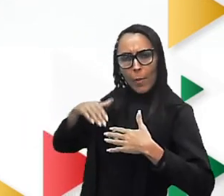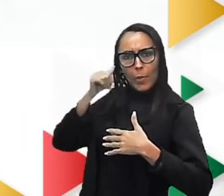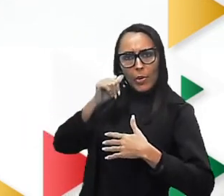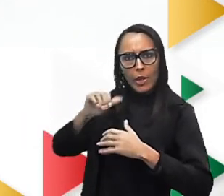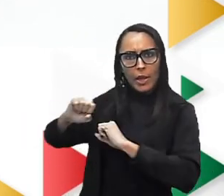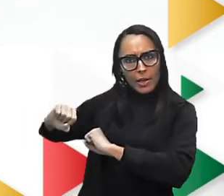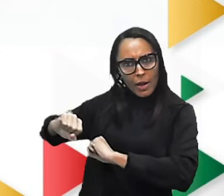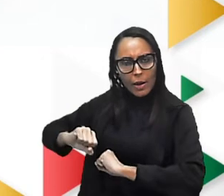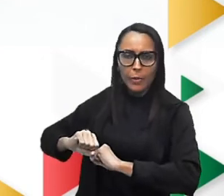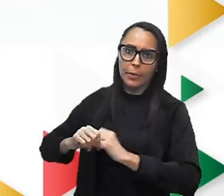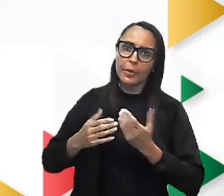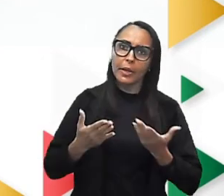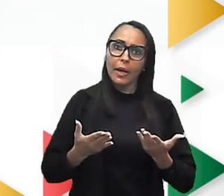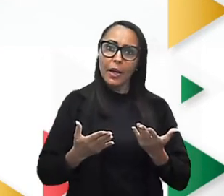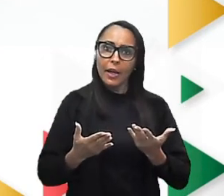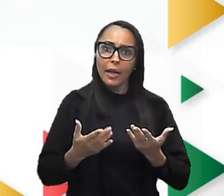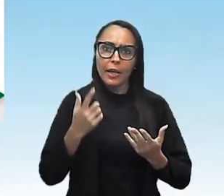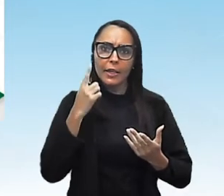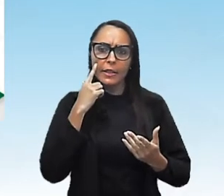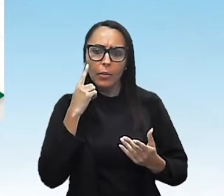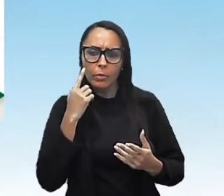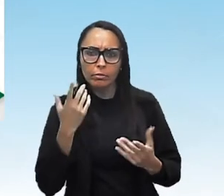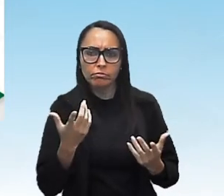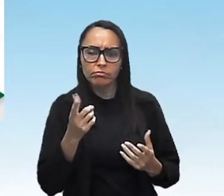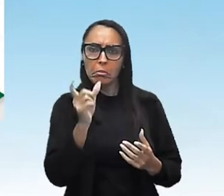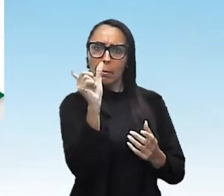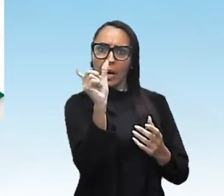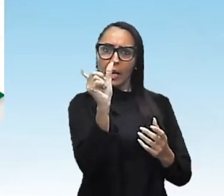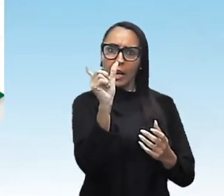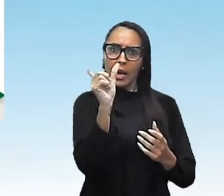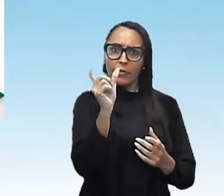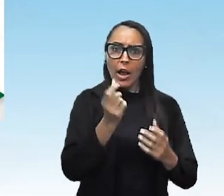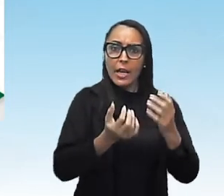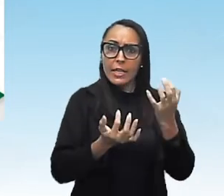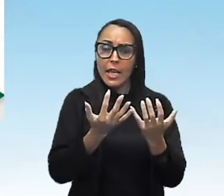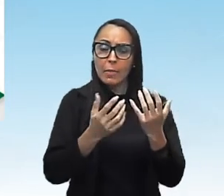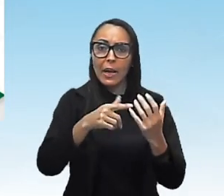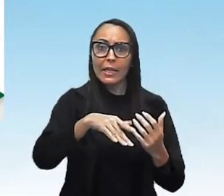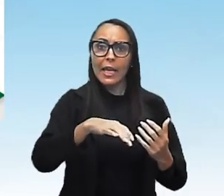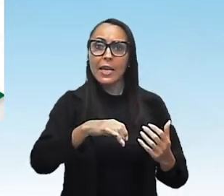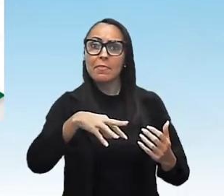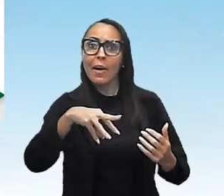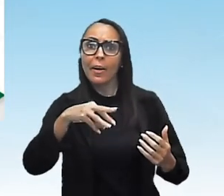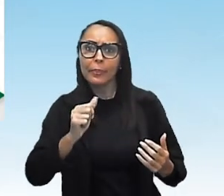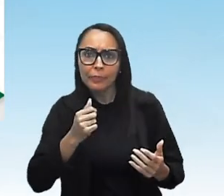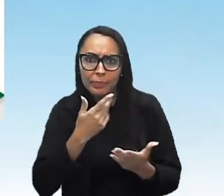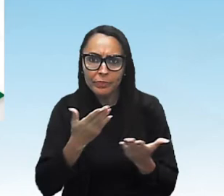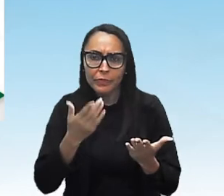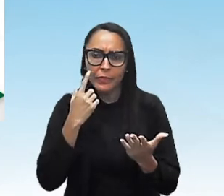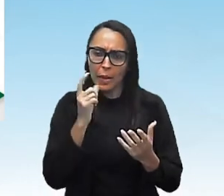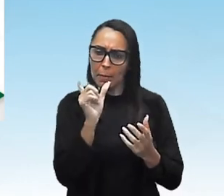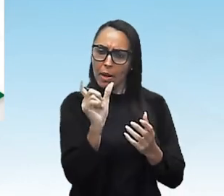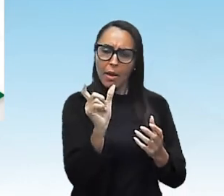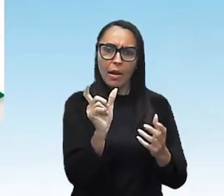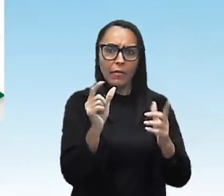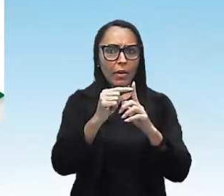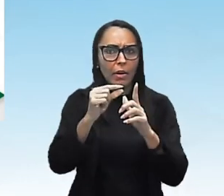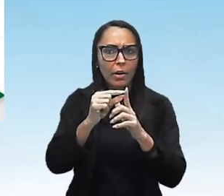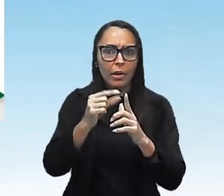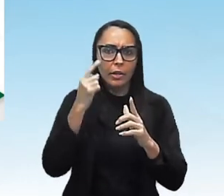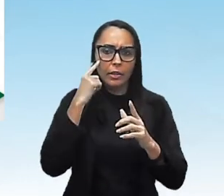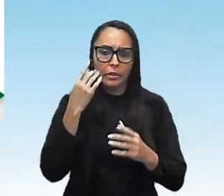Então, queima. Veja a palavra queima aqui, queima aqui, justamente ele está assumindo